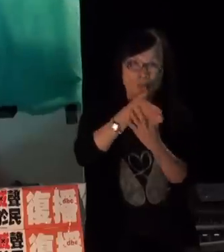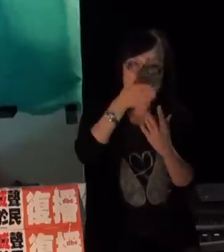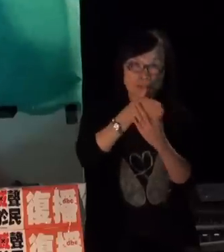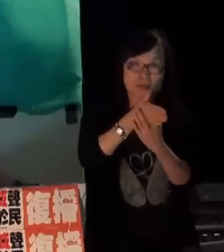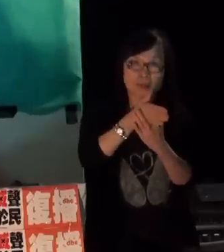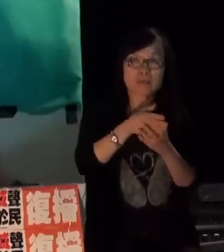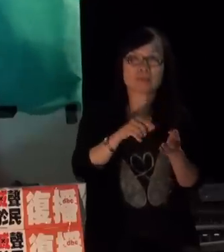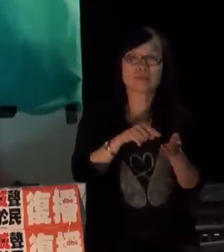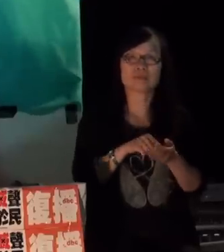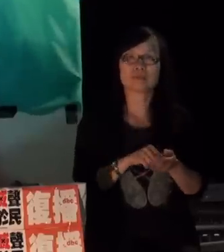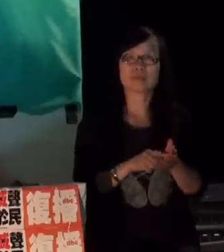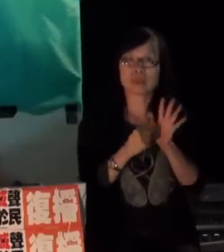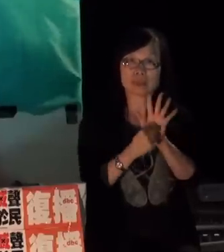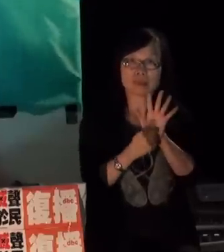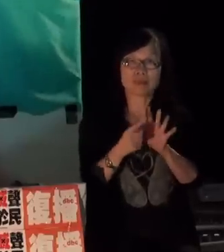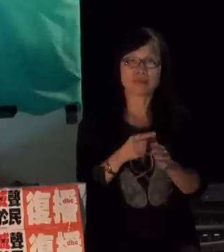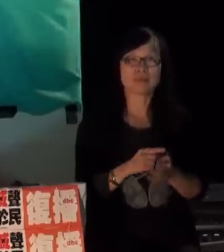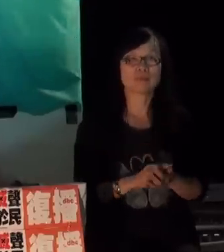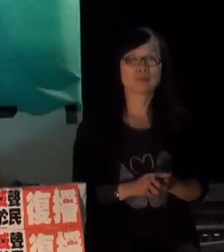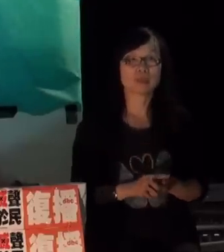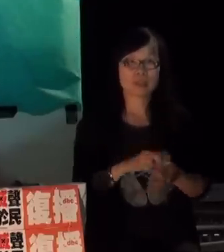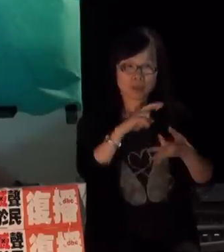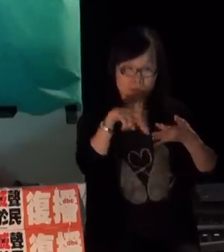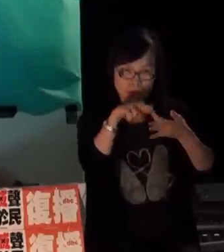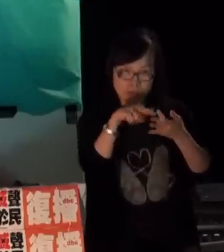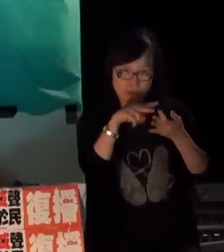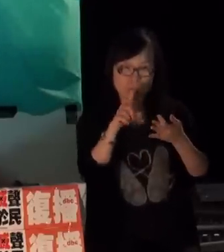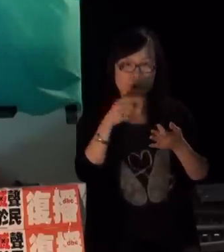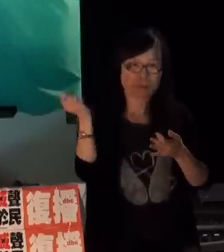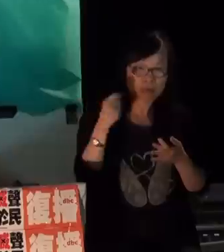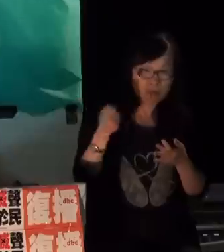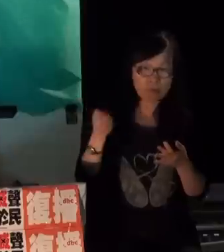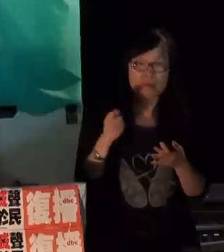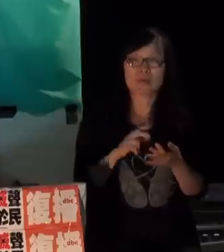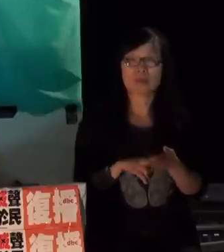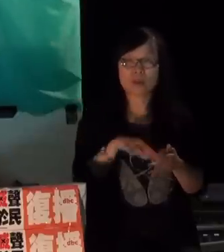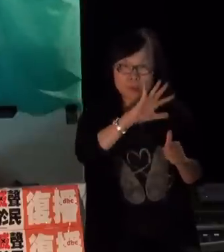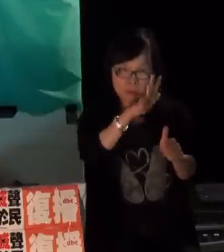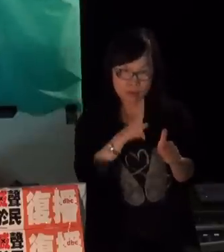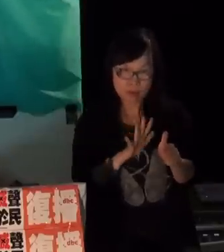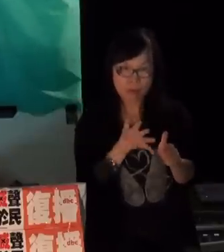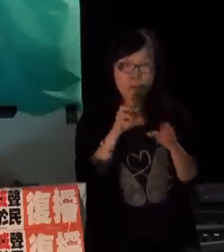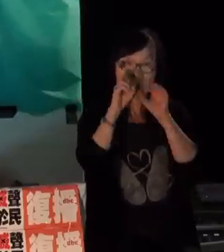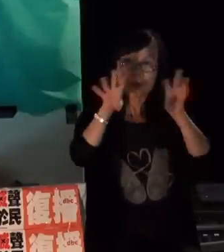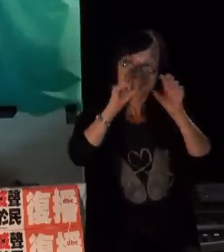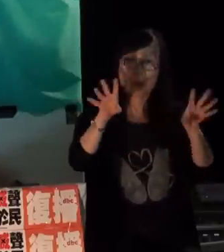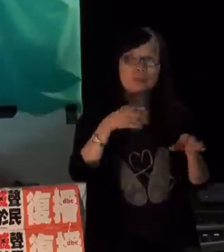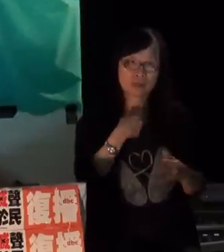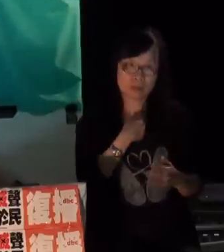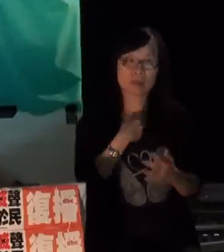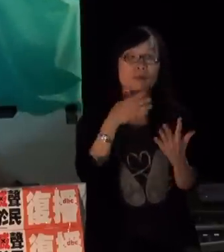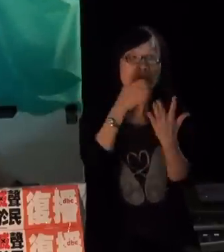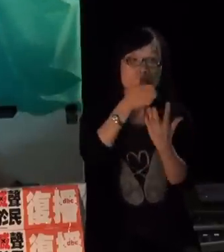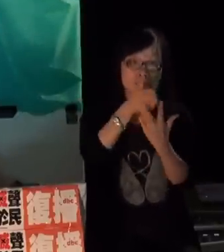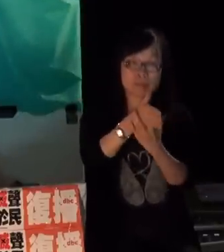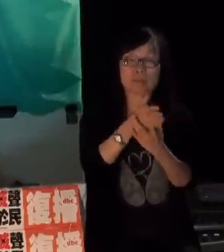一個最好嘅點啦，就係話如果你查帳，點可以查快啲咧？ 當影響到廣播嘅時候，就應該要介入啦，係嘛？